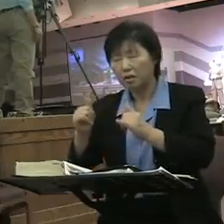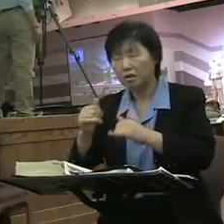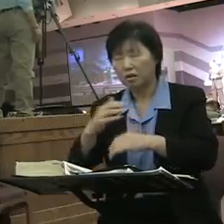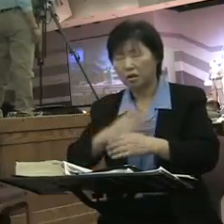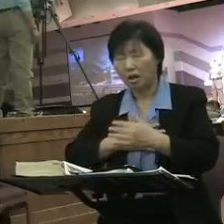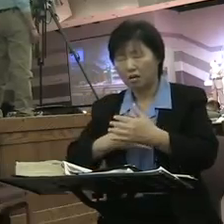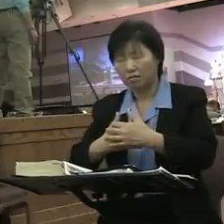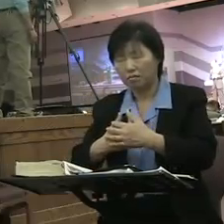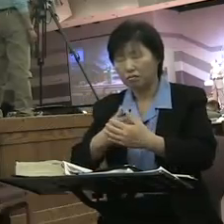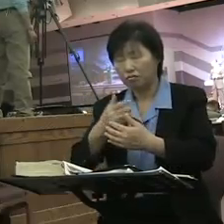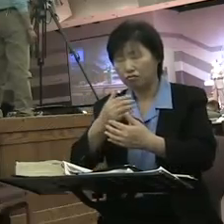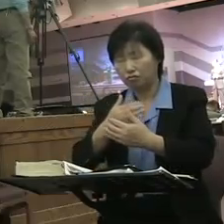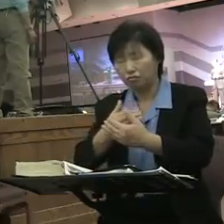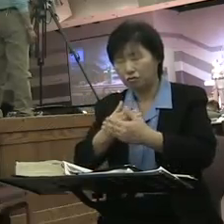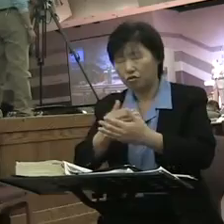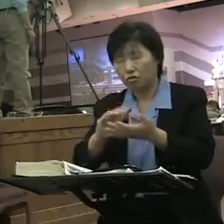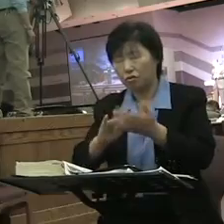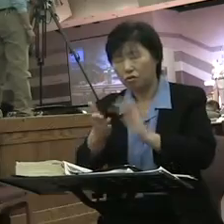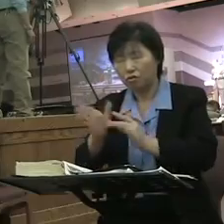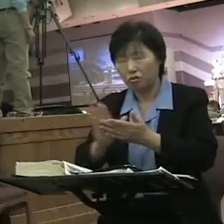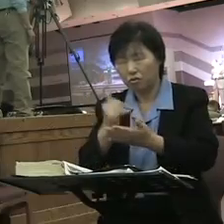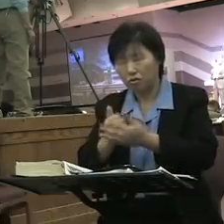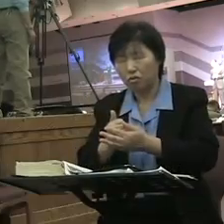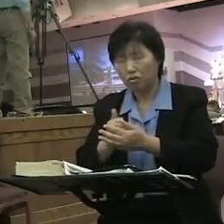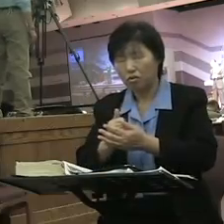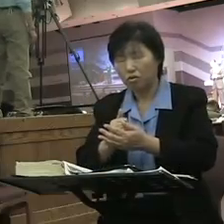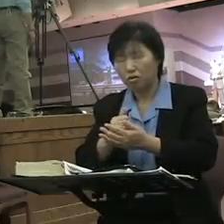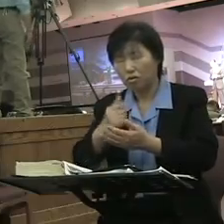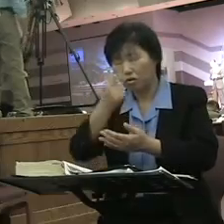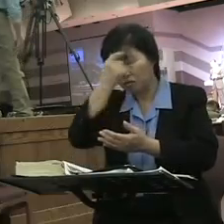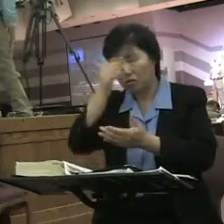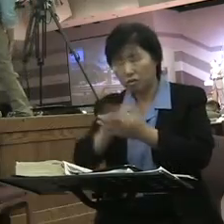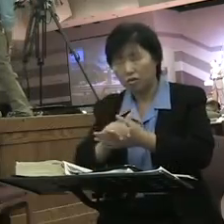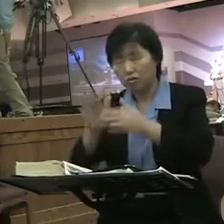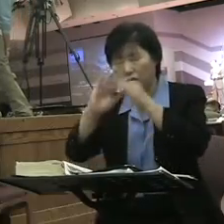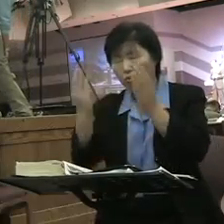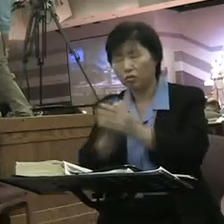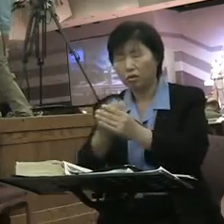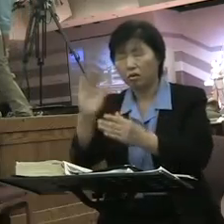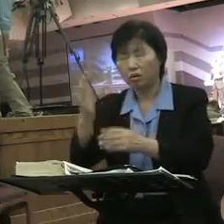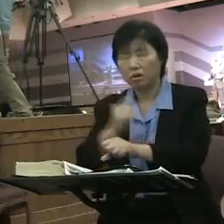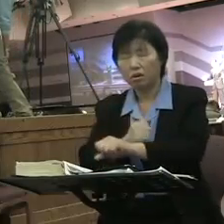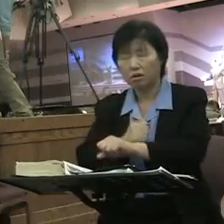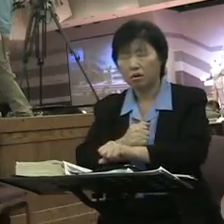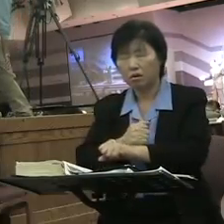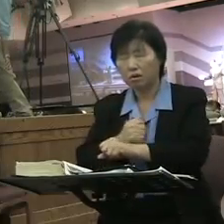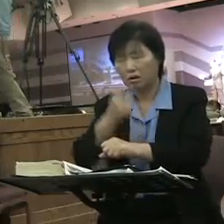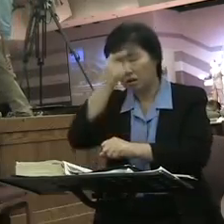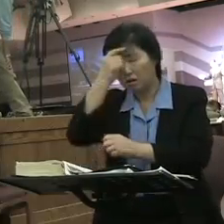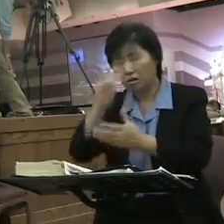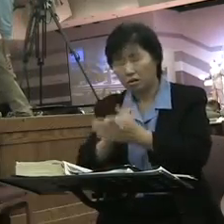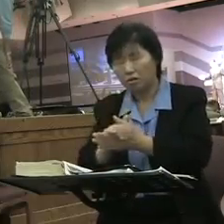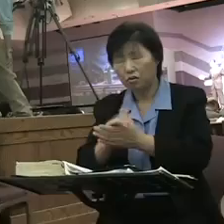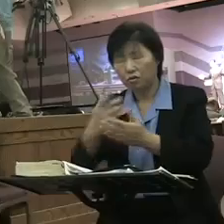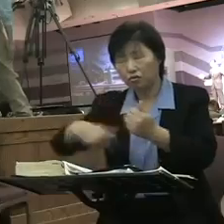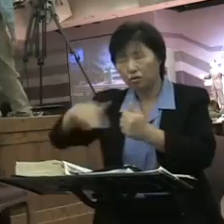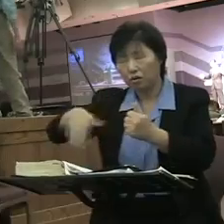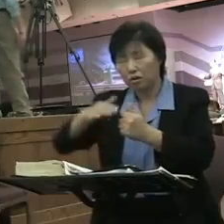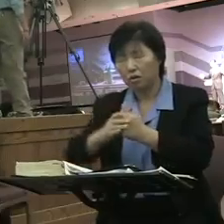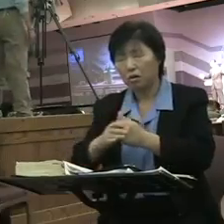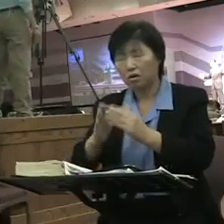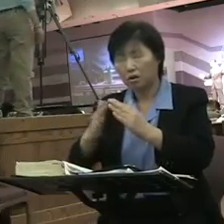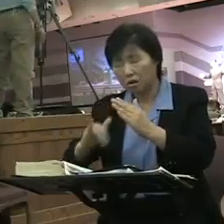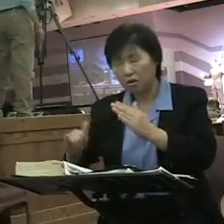이름으로 기도할 수 있는 저희들 모두가 되게 하여 주시옵소서. 우리의 기도로 우리 주위에 있는 영혼들이 살고